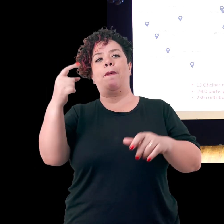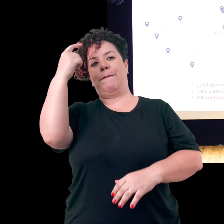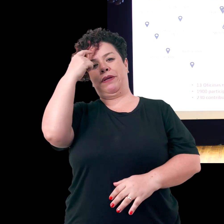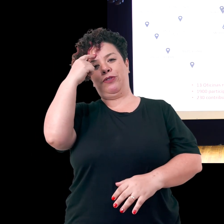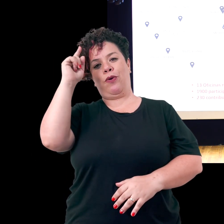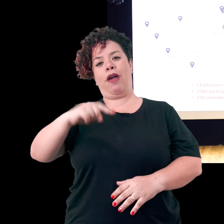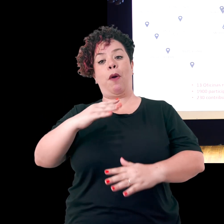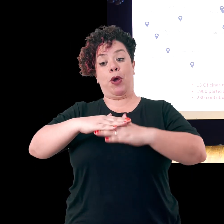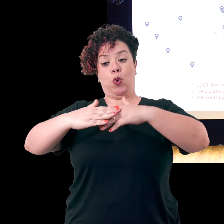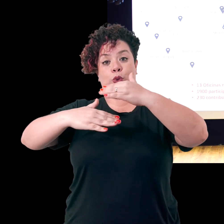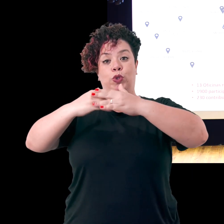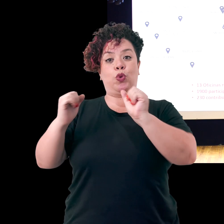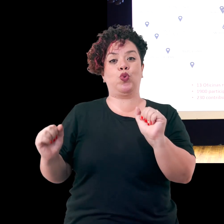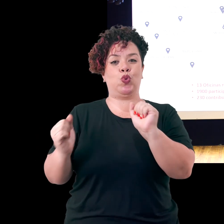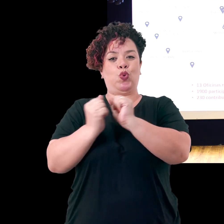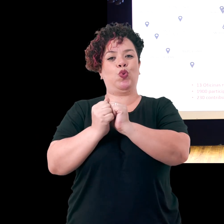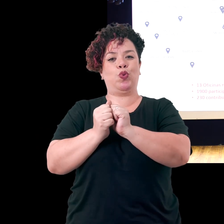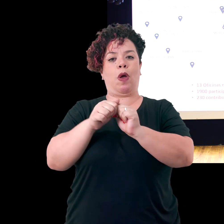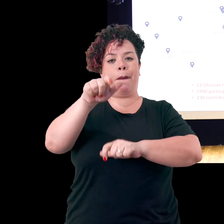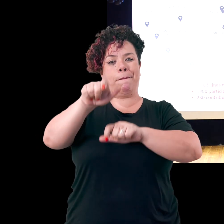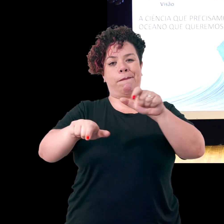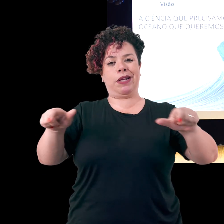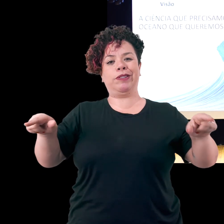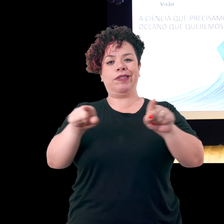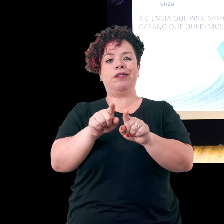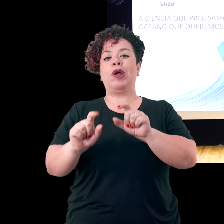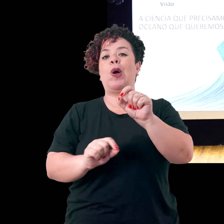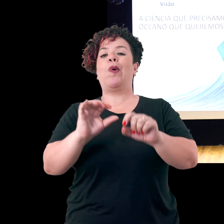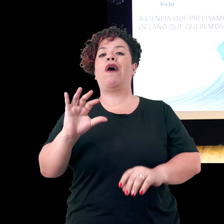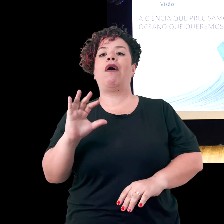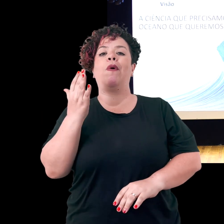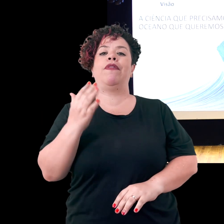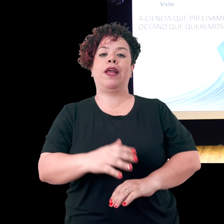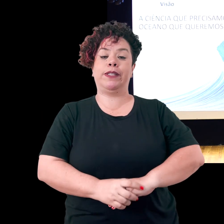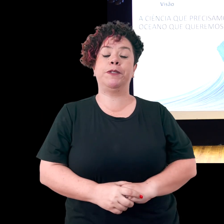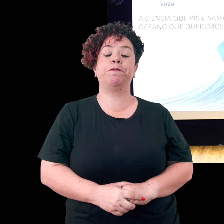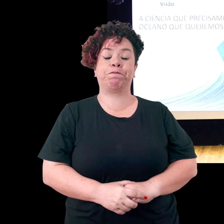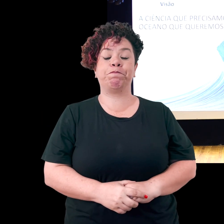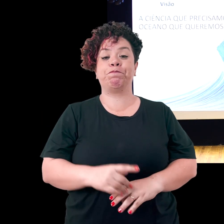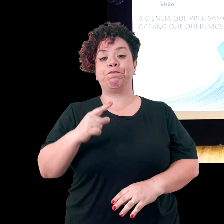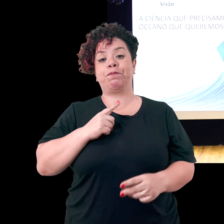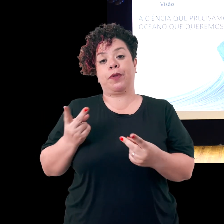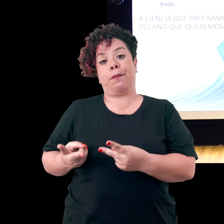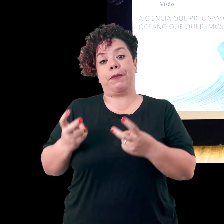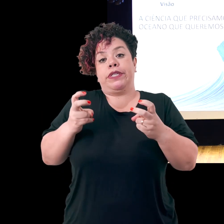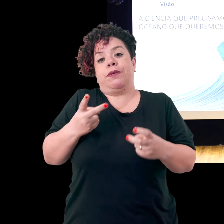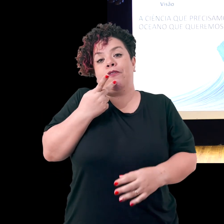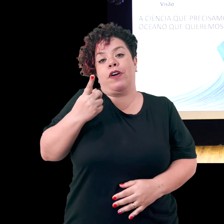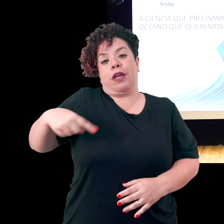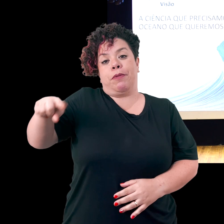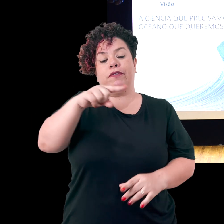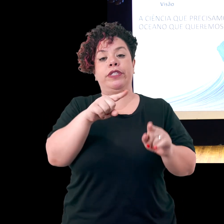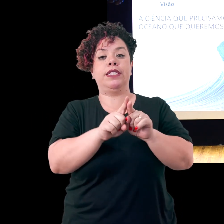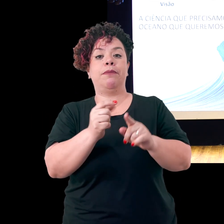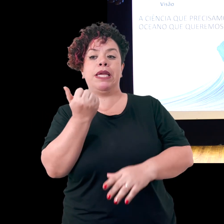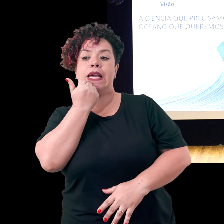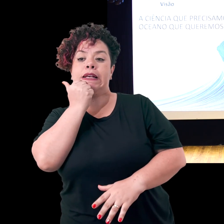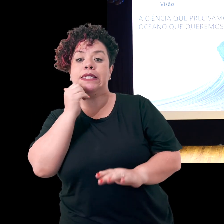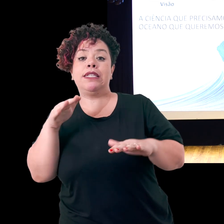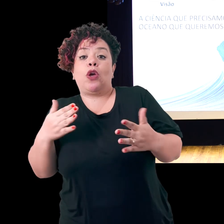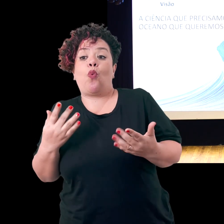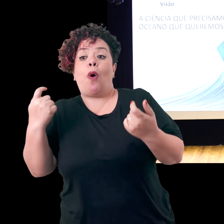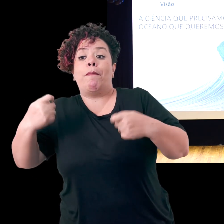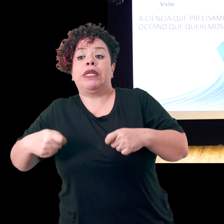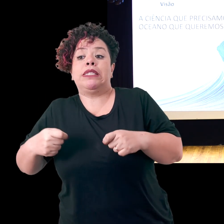É uma co-construção. E disso sai o quê? Né? Sai uma visão, que é, como eu falei, a ciência que precisamos para